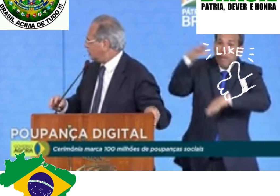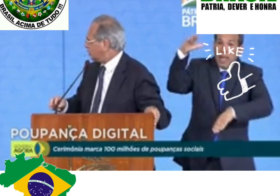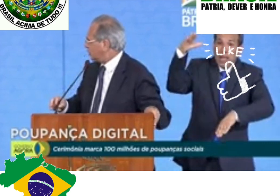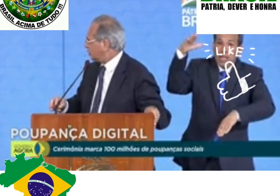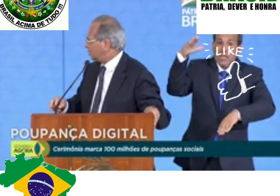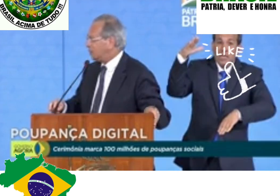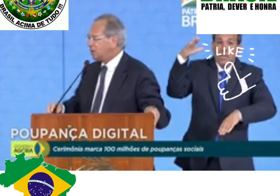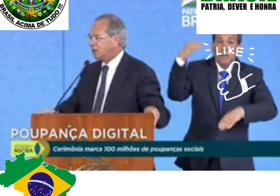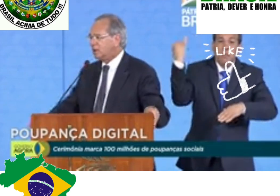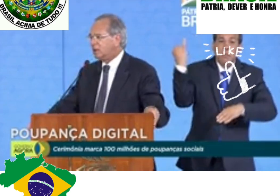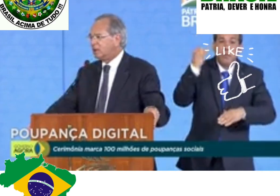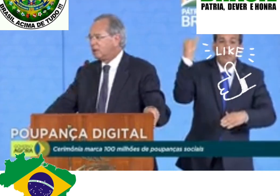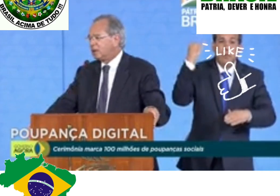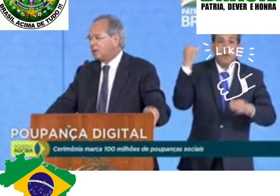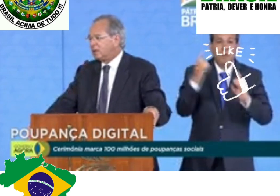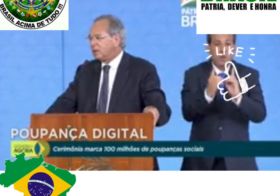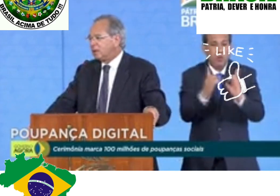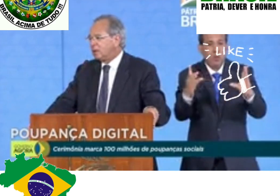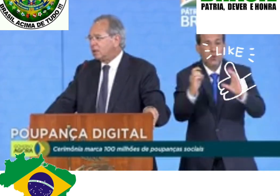mundo.